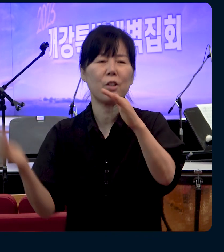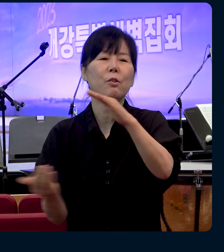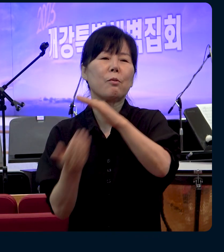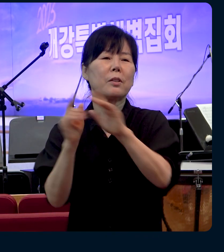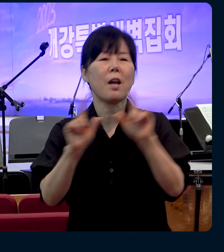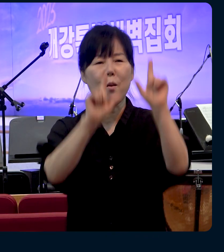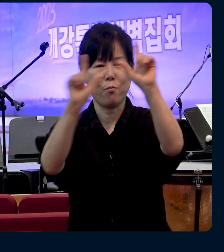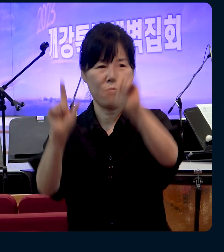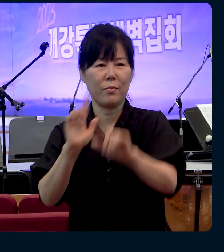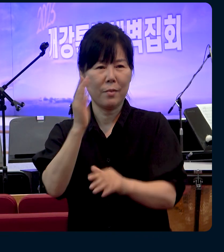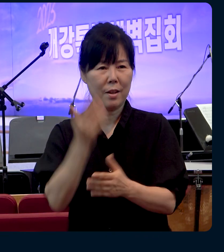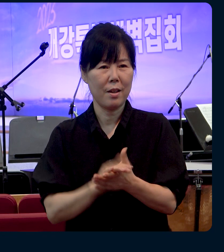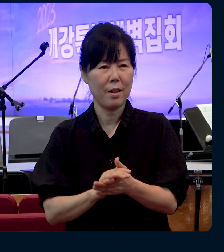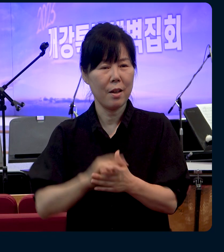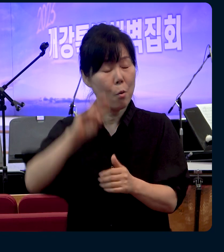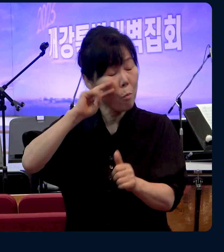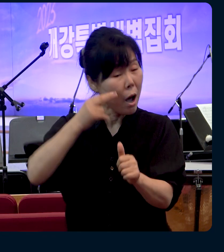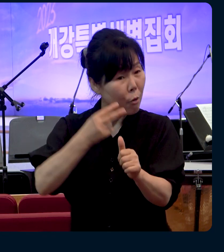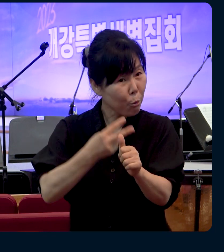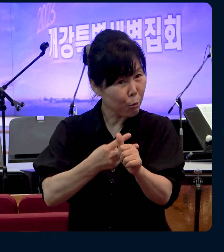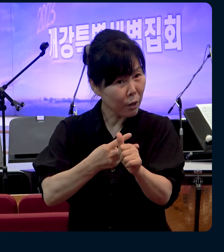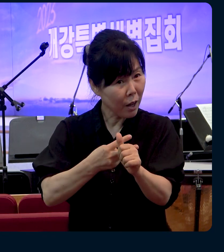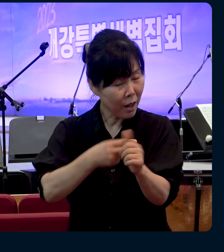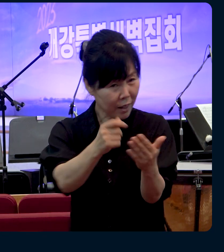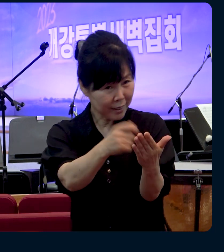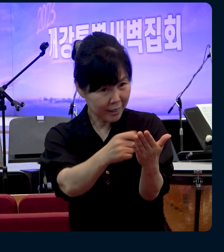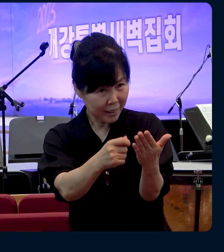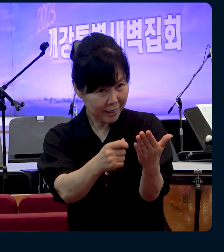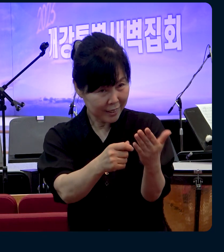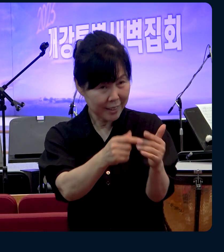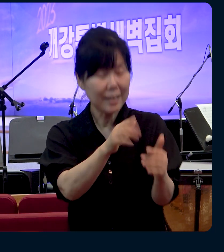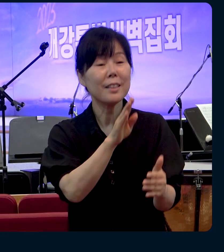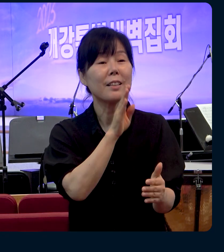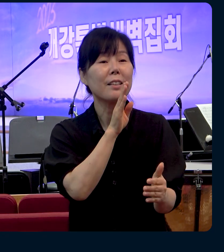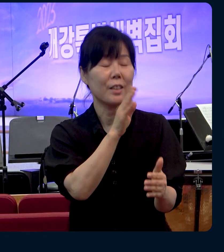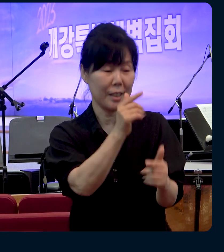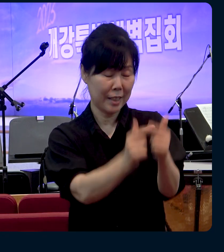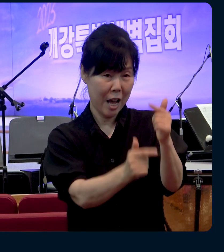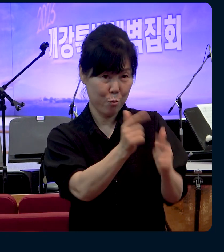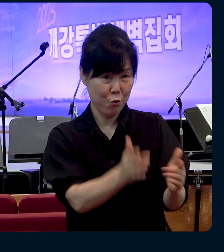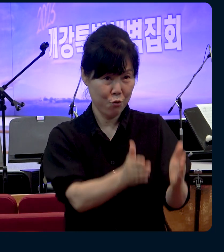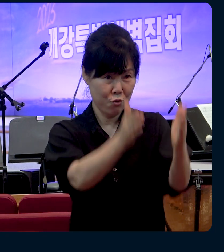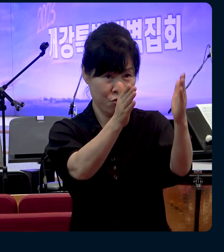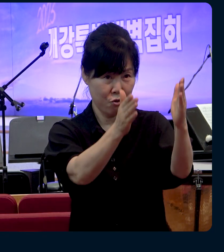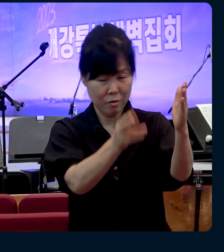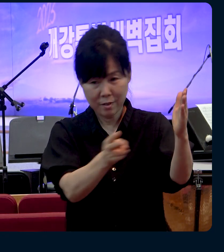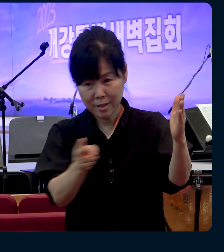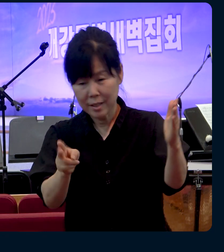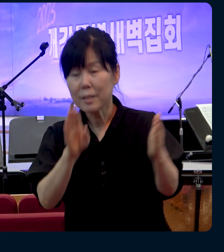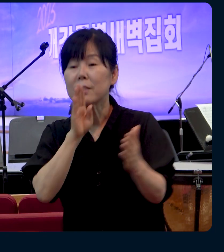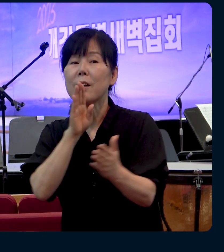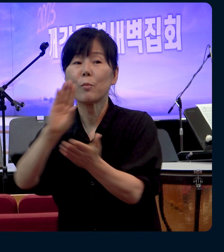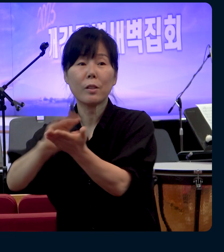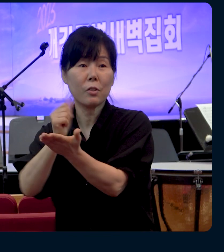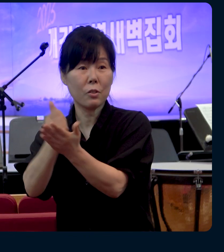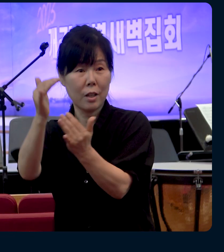간다 하는 거예요. 자, 바울이 그리고 있는 나무, 참된